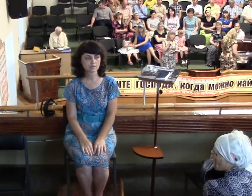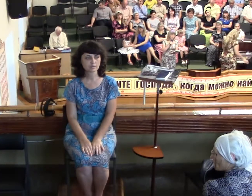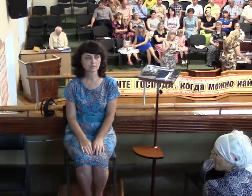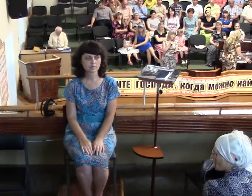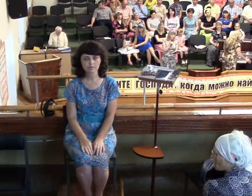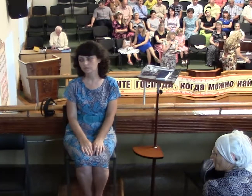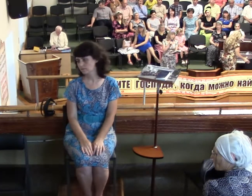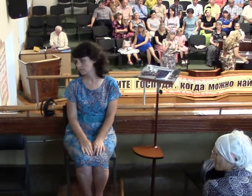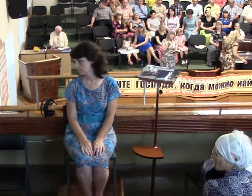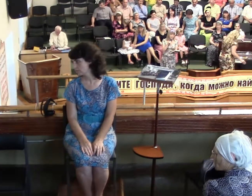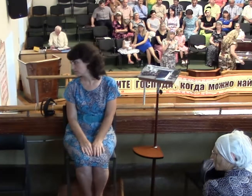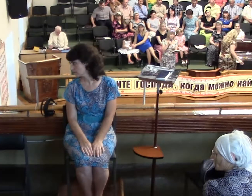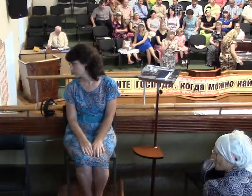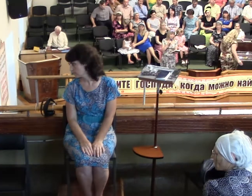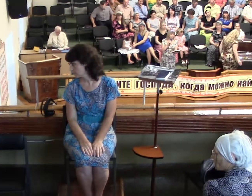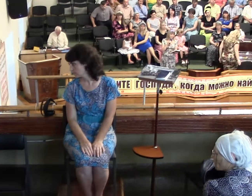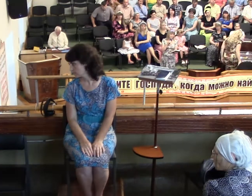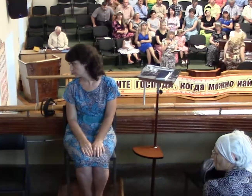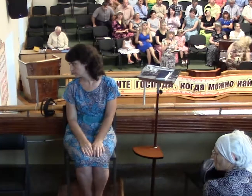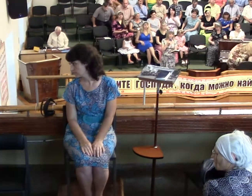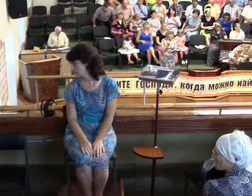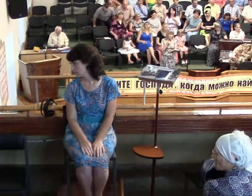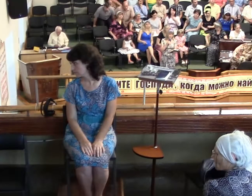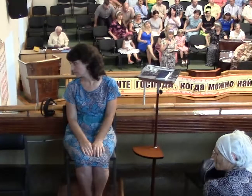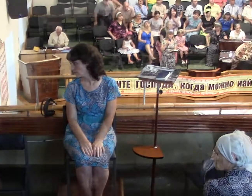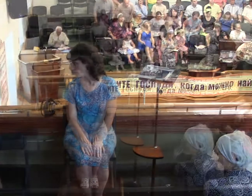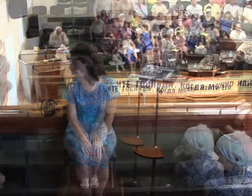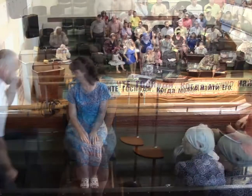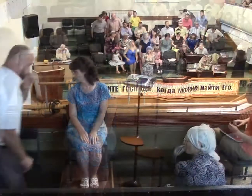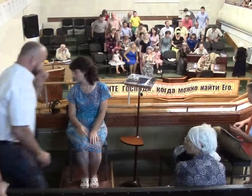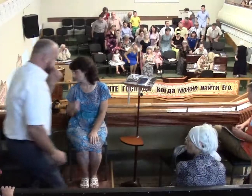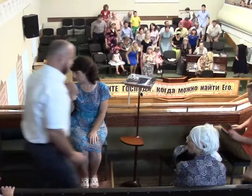166. Пусть земля все утверждает, что тобой я не спасен.